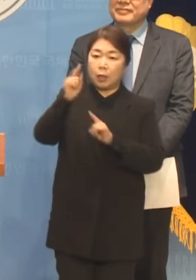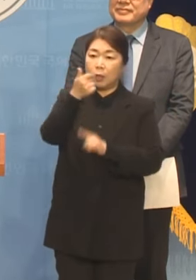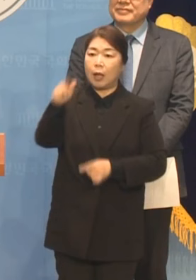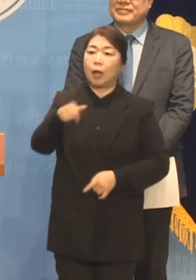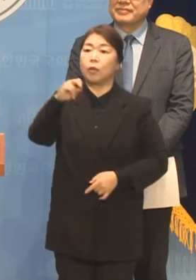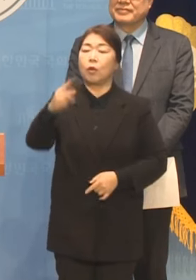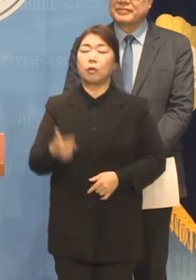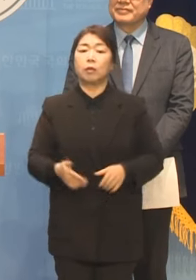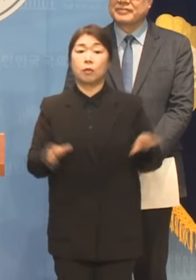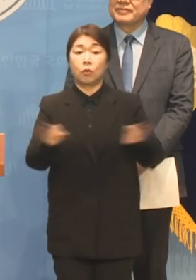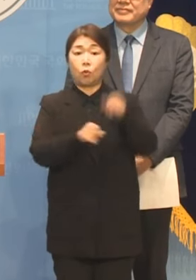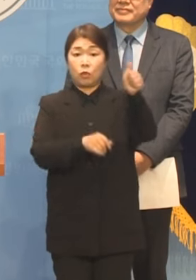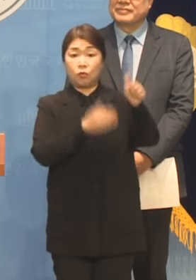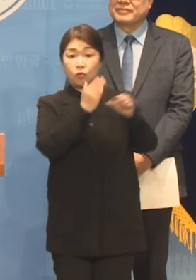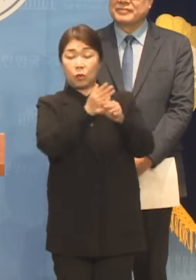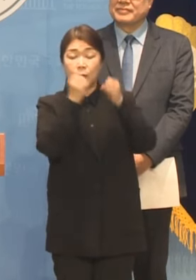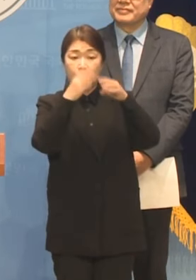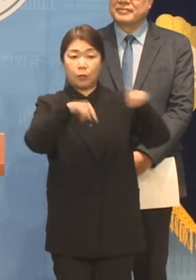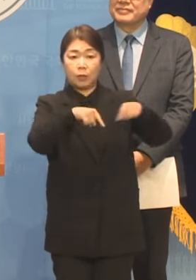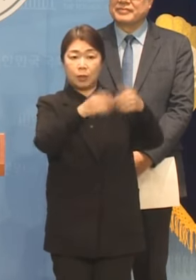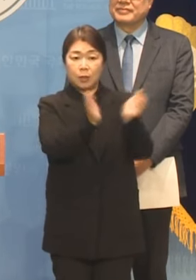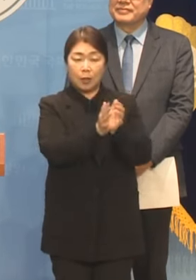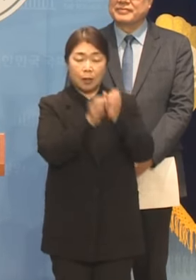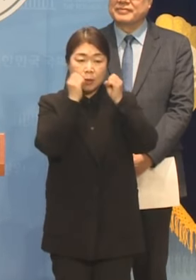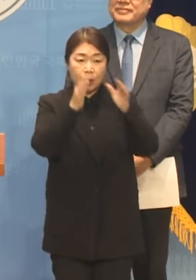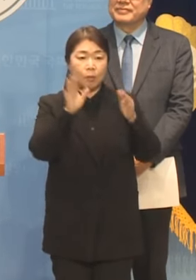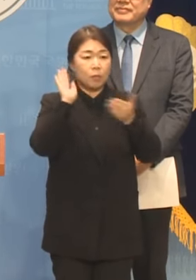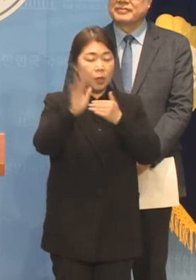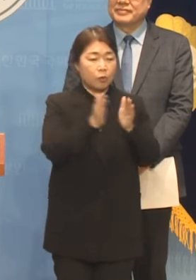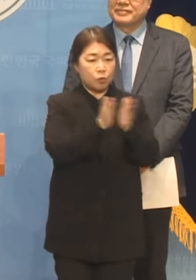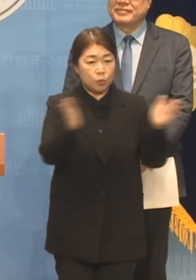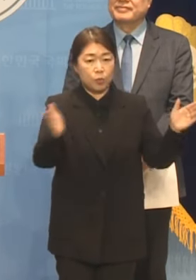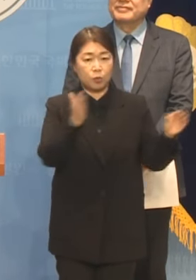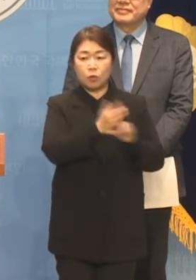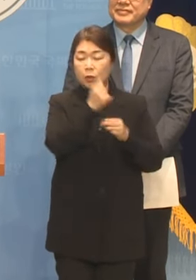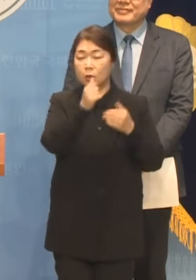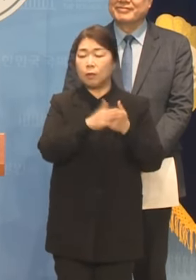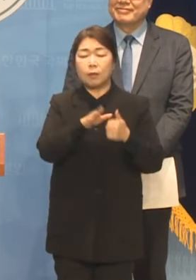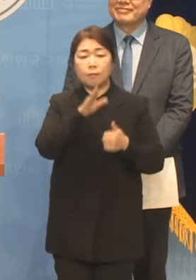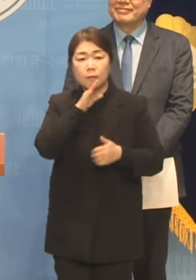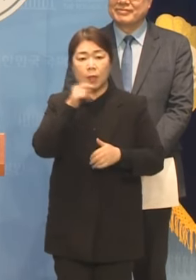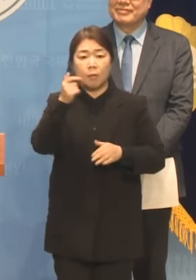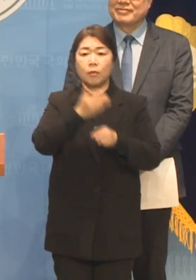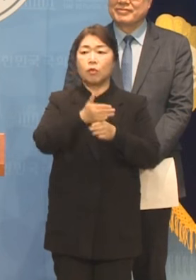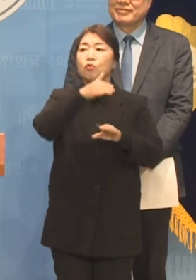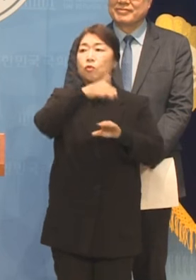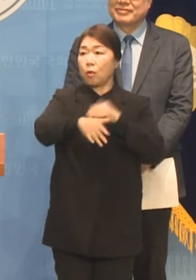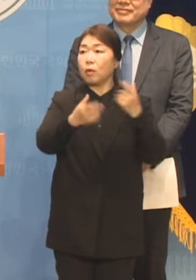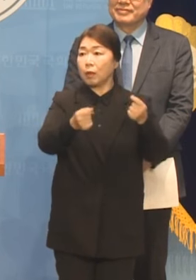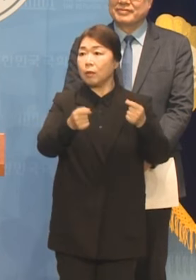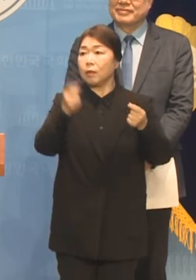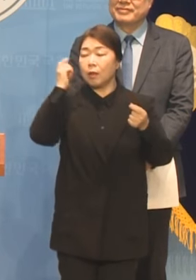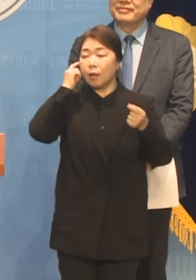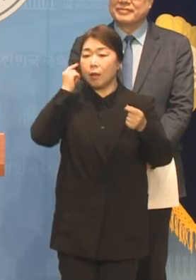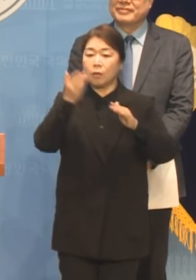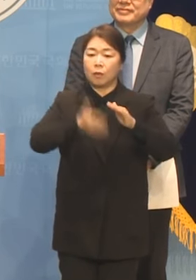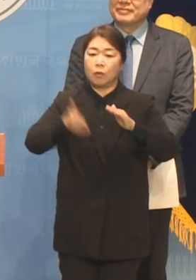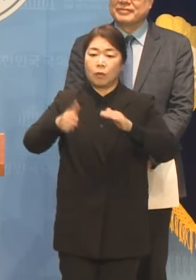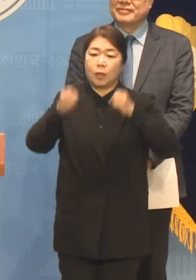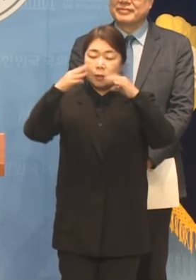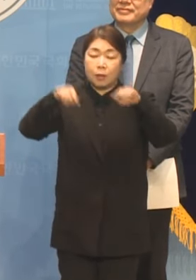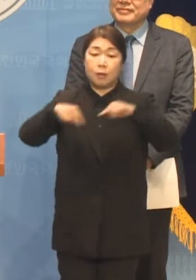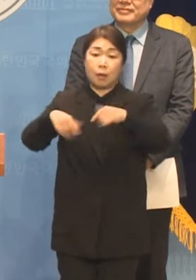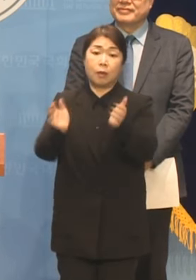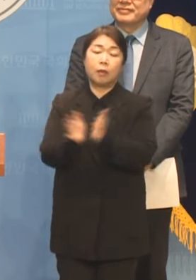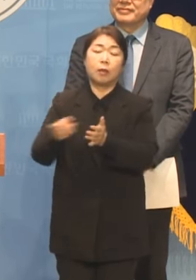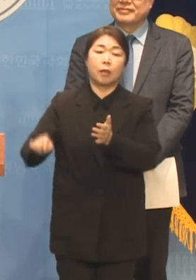중심으로 새로운 신당인 새로운 미래가 출범하고 있어 진정으로 민주적이고 공정한 신당에서 국민적